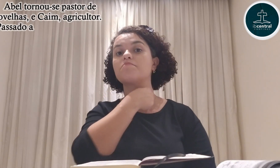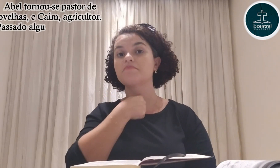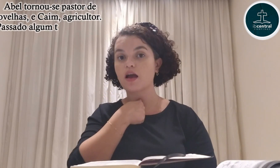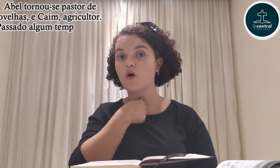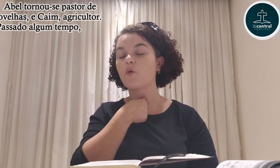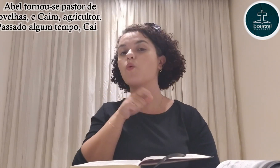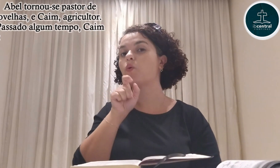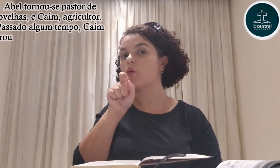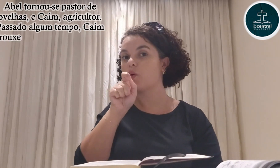Abel